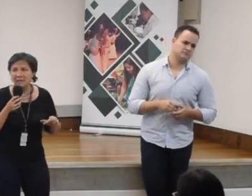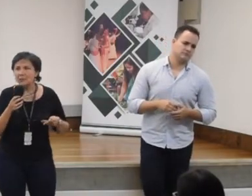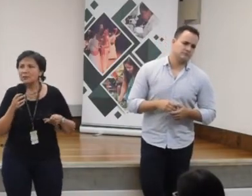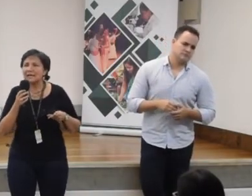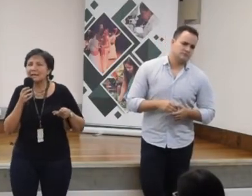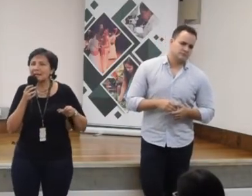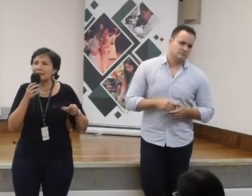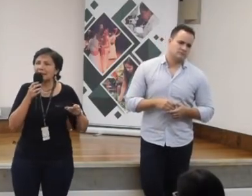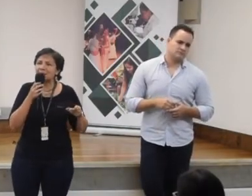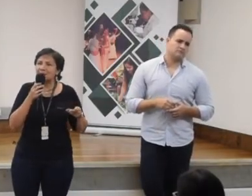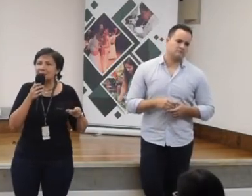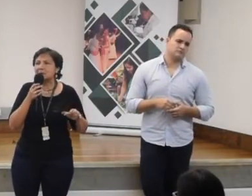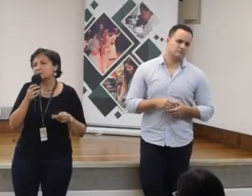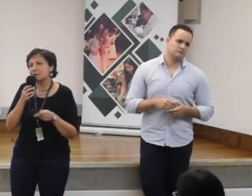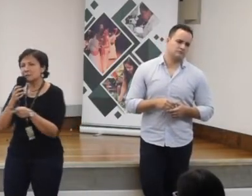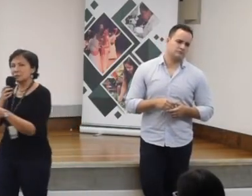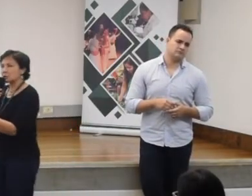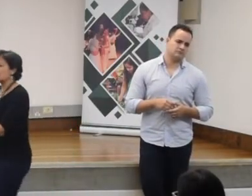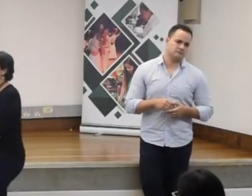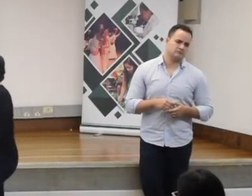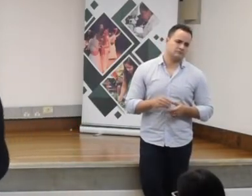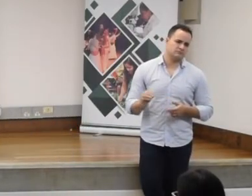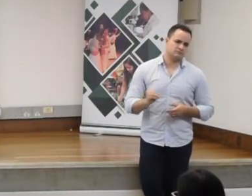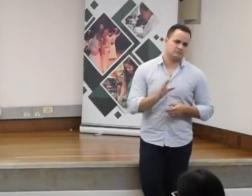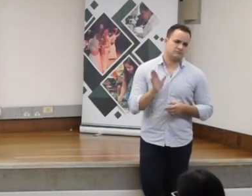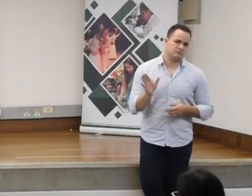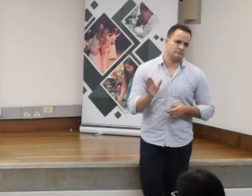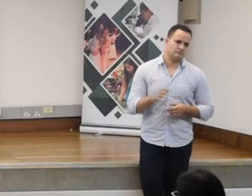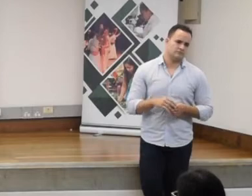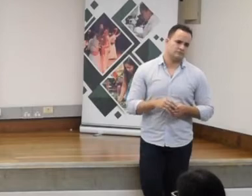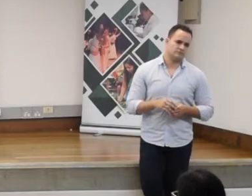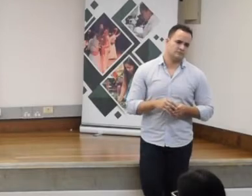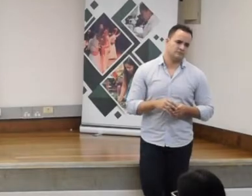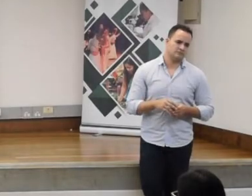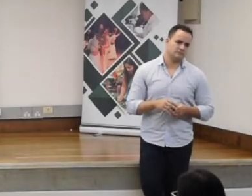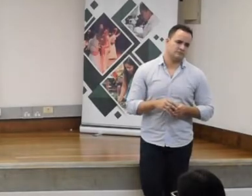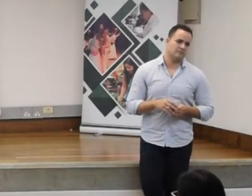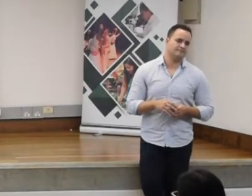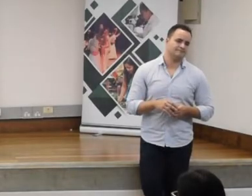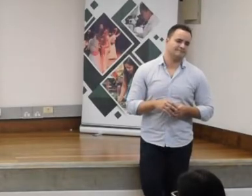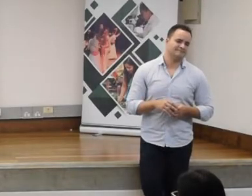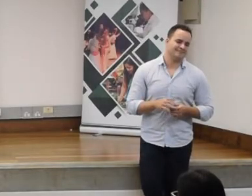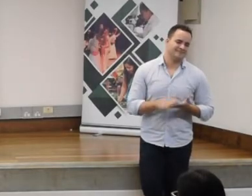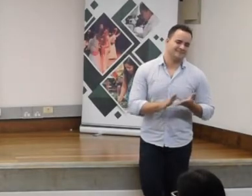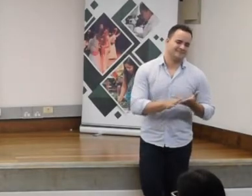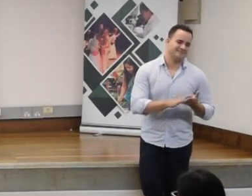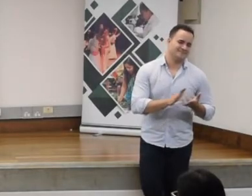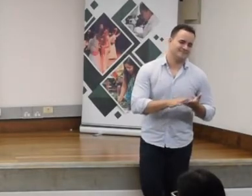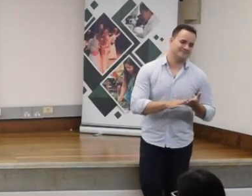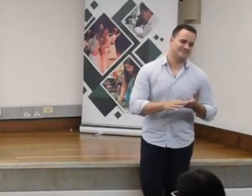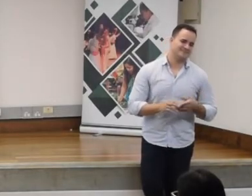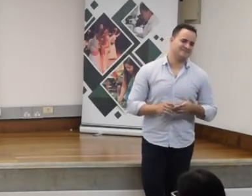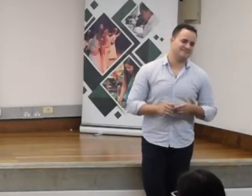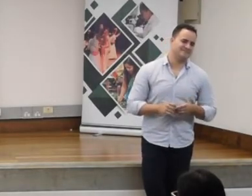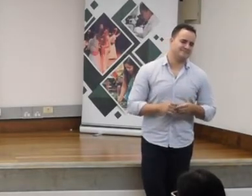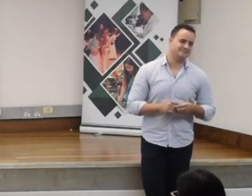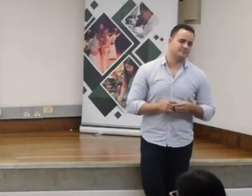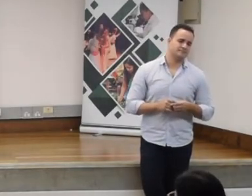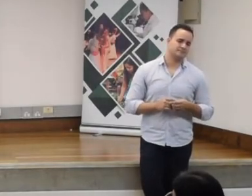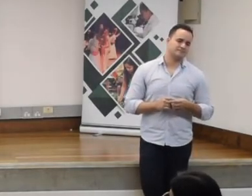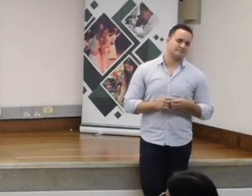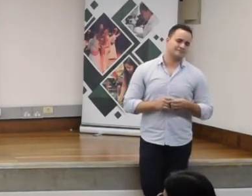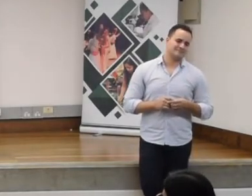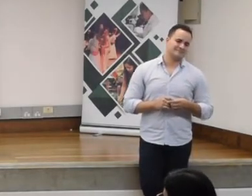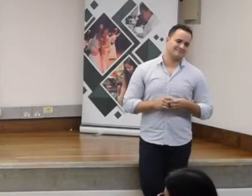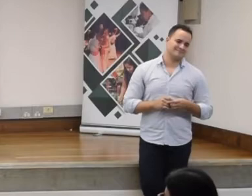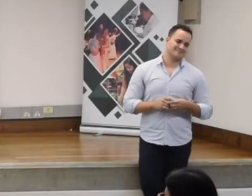rotación, porque incluso leyendo los documentos que mandó Marta, que ya me di cuenta que no sé